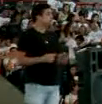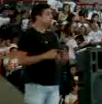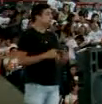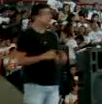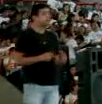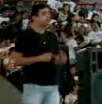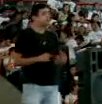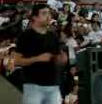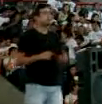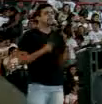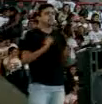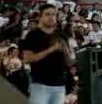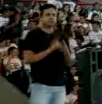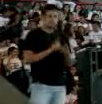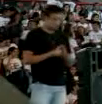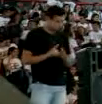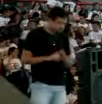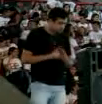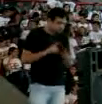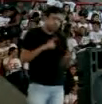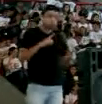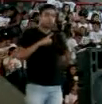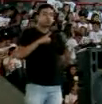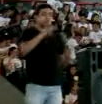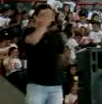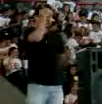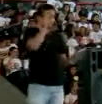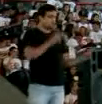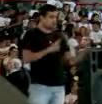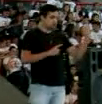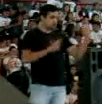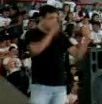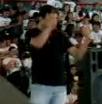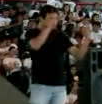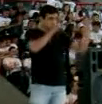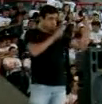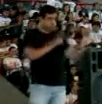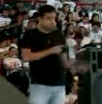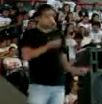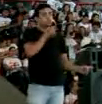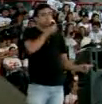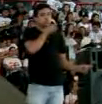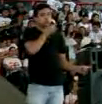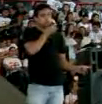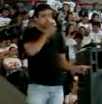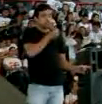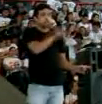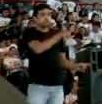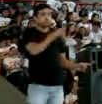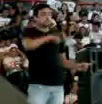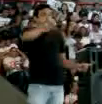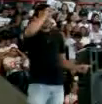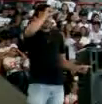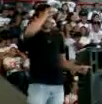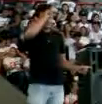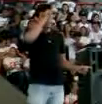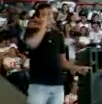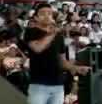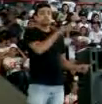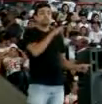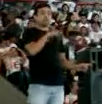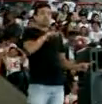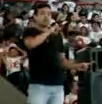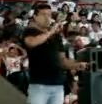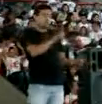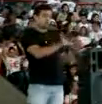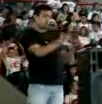Ora, e tinha um cara do Partido Brasileiro, jornalista, Líbero Badaró, que usava